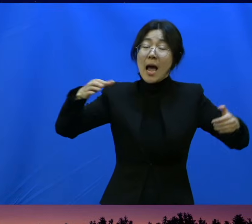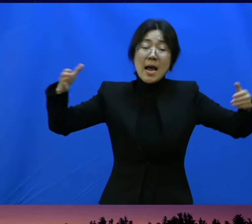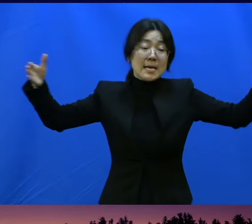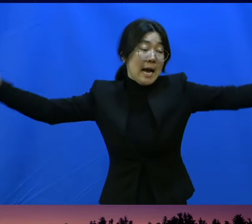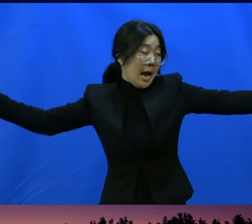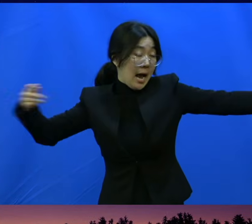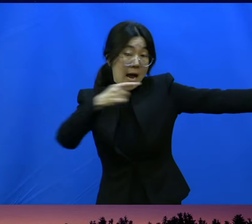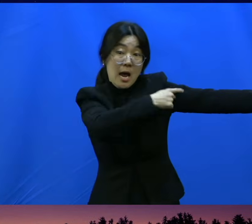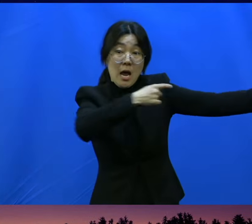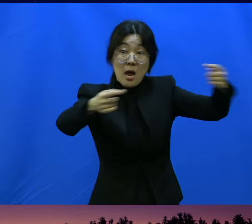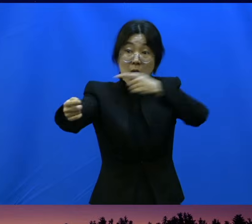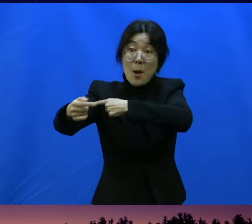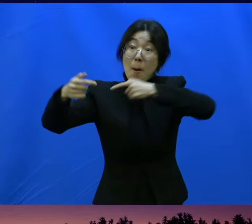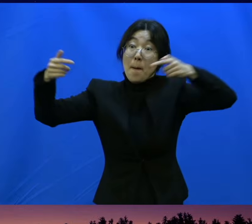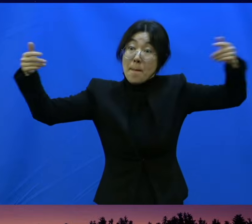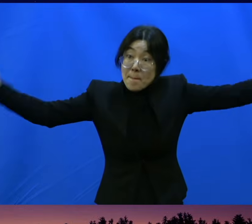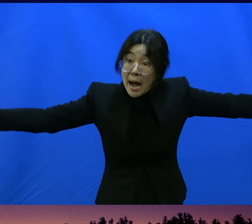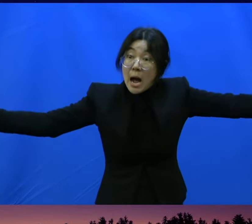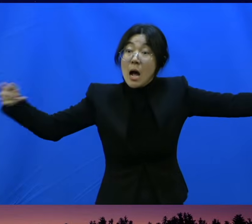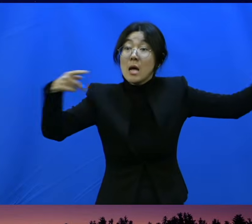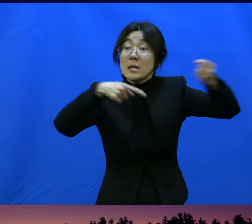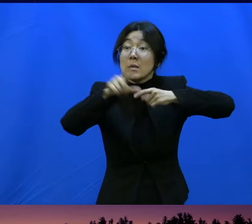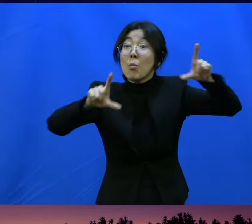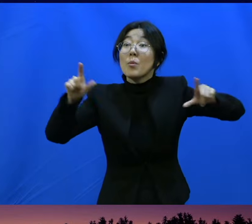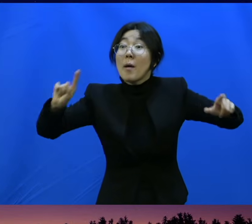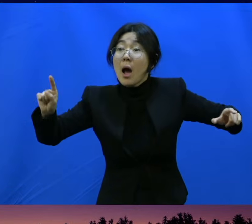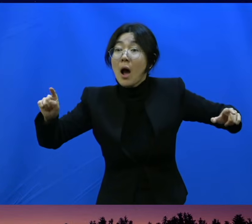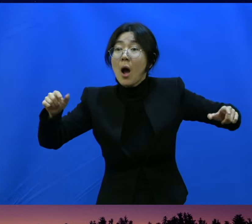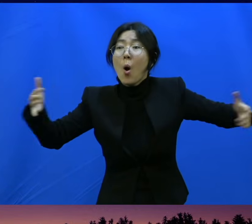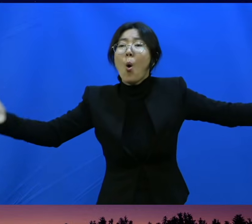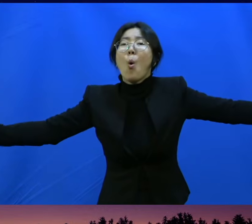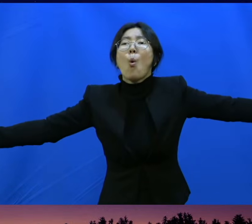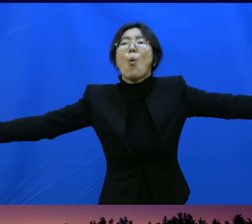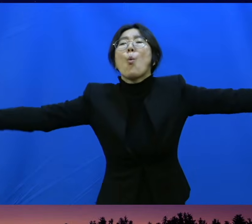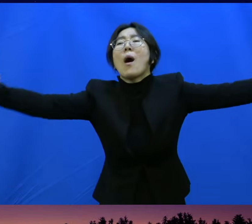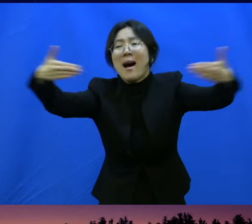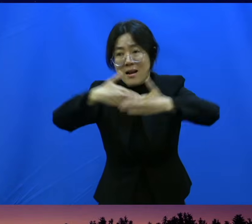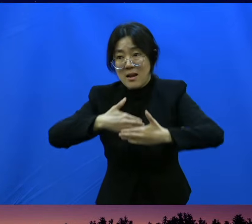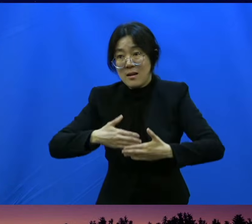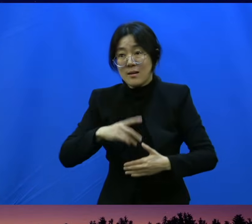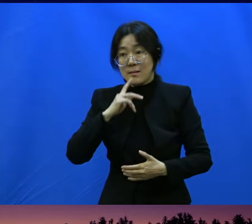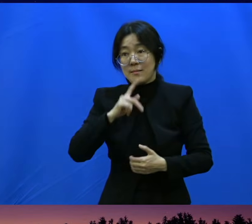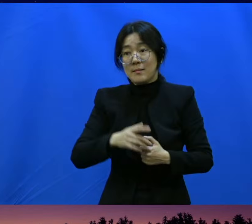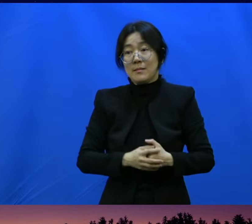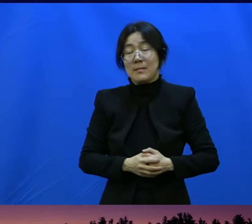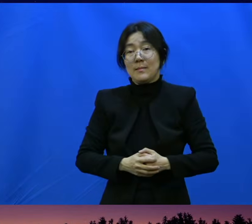품겠다는 거예요. 원수까지 품겠다는 거예요. 나에게 오는 자를 결코 내치지 않으신 분.